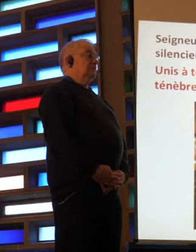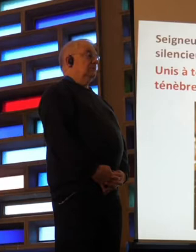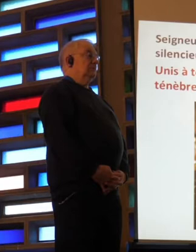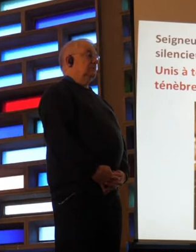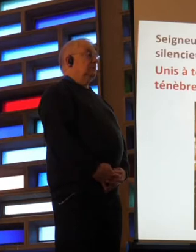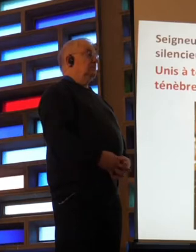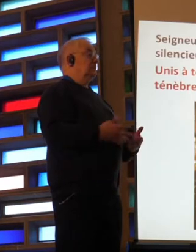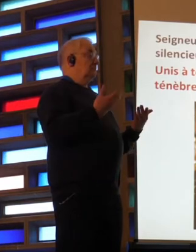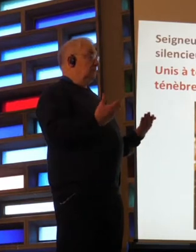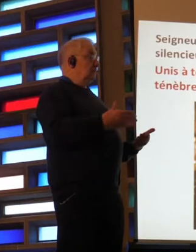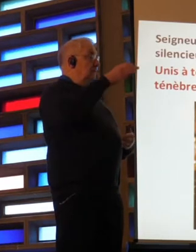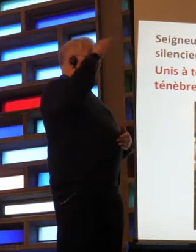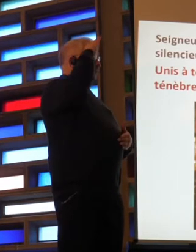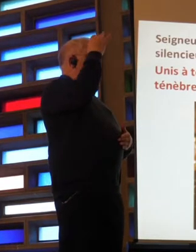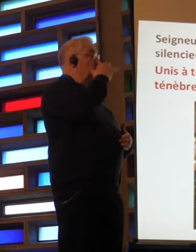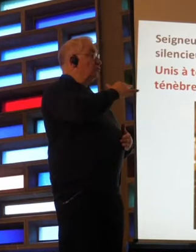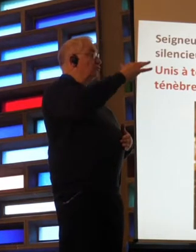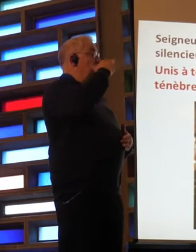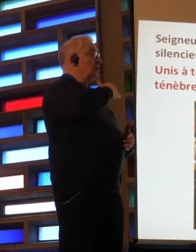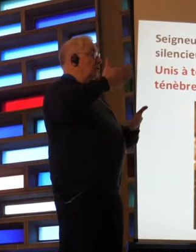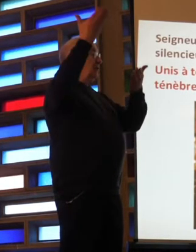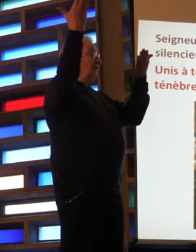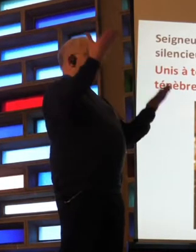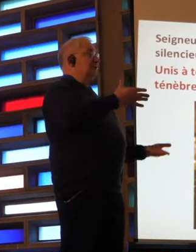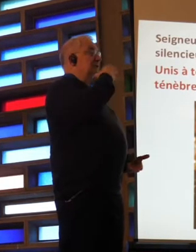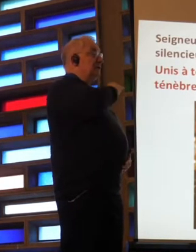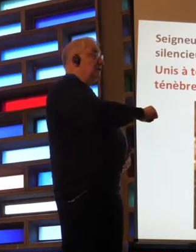Et nous écoutons le chant « Voici Noël, ô douce nuit ».